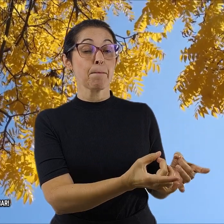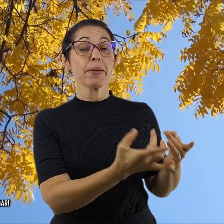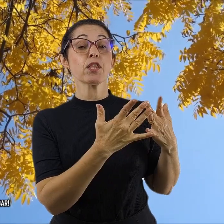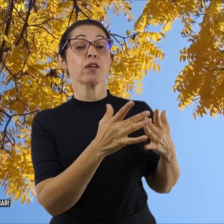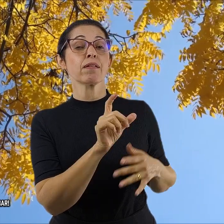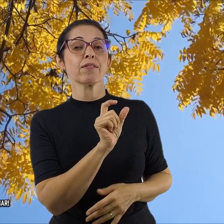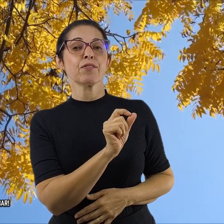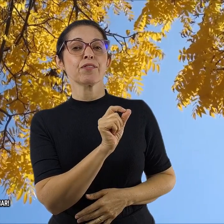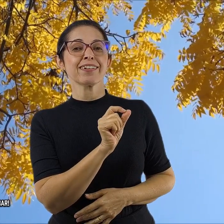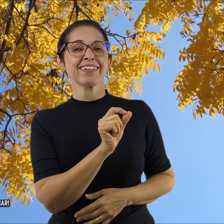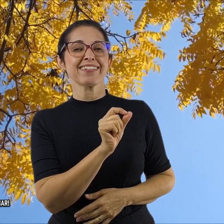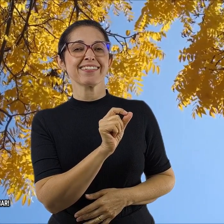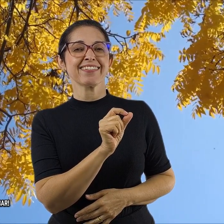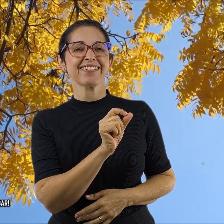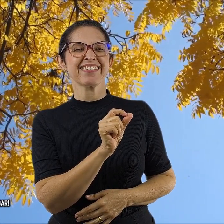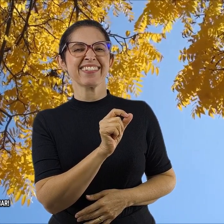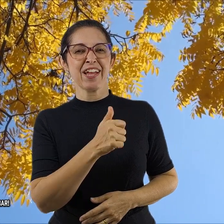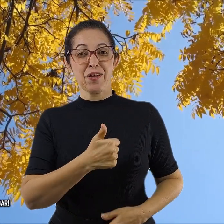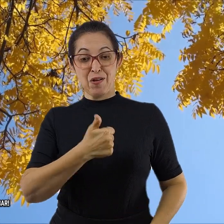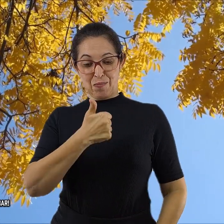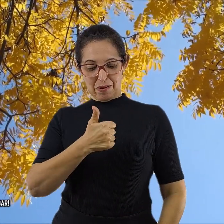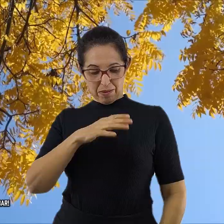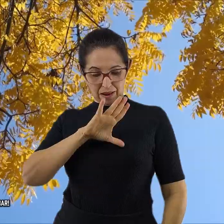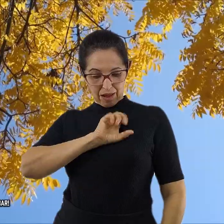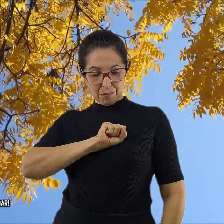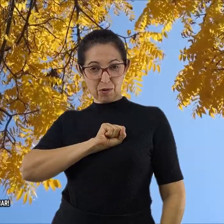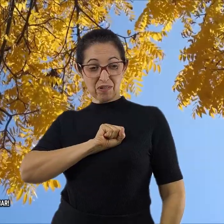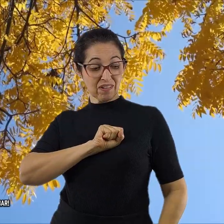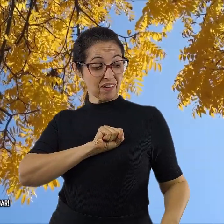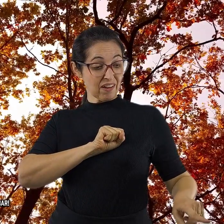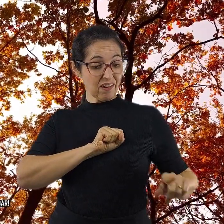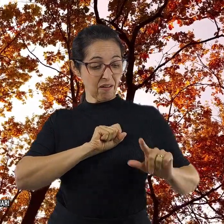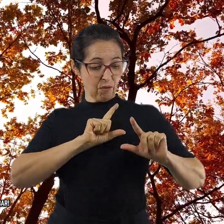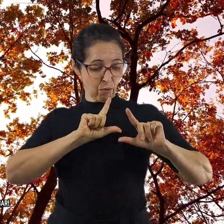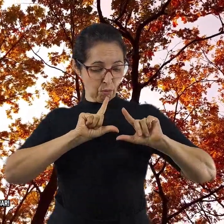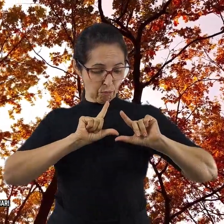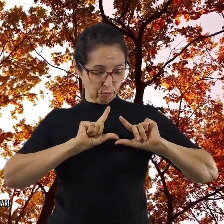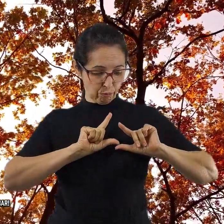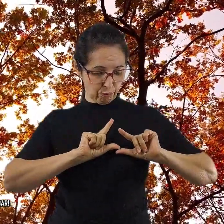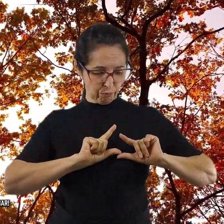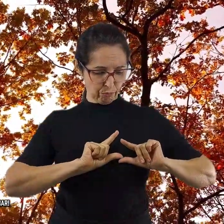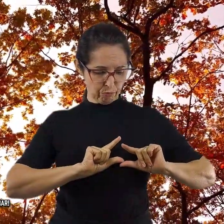deixaram? O primeiro amor.